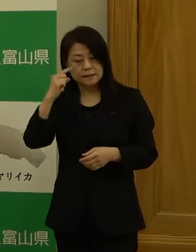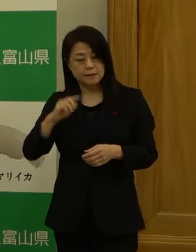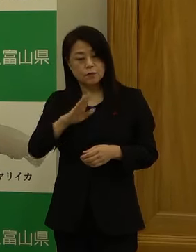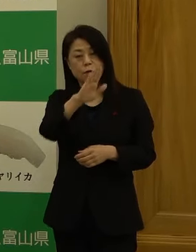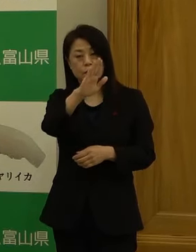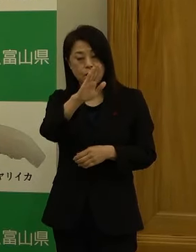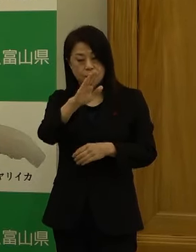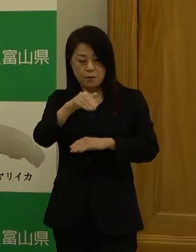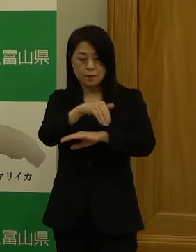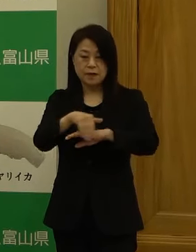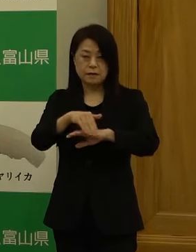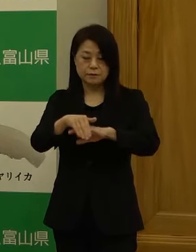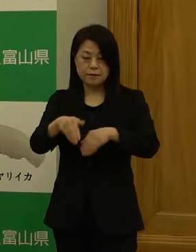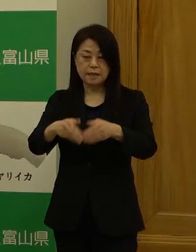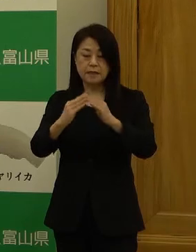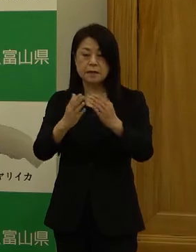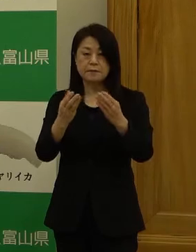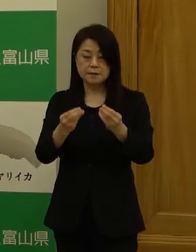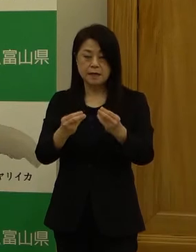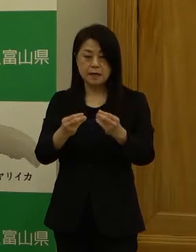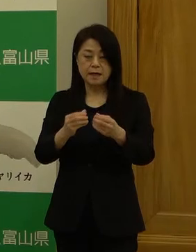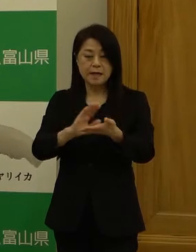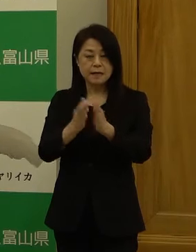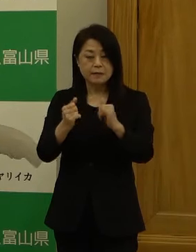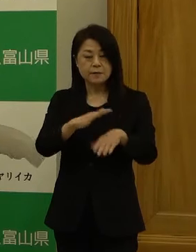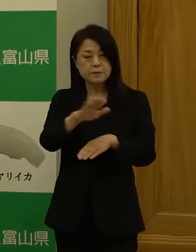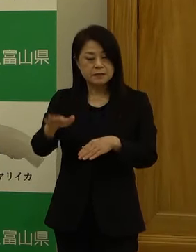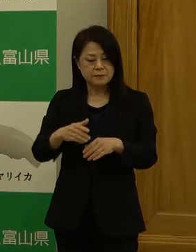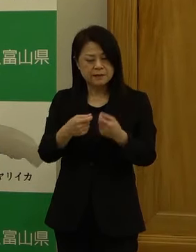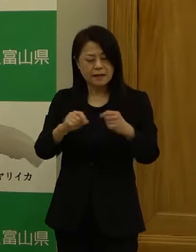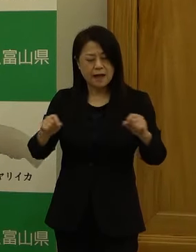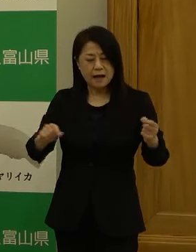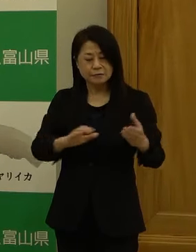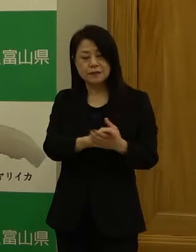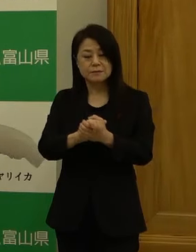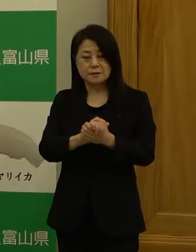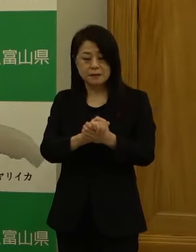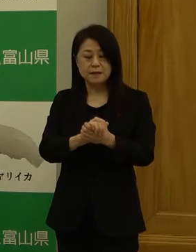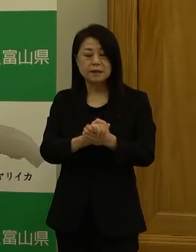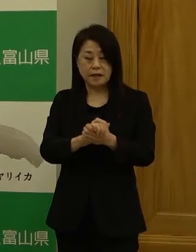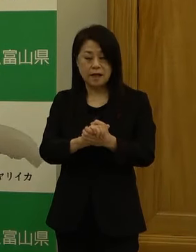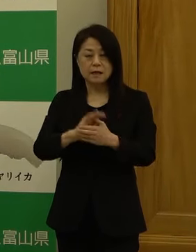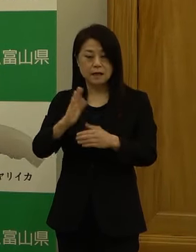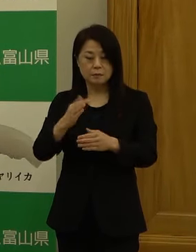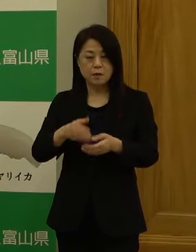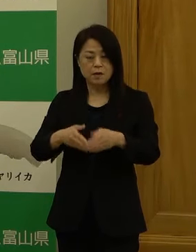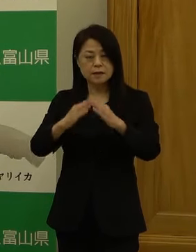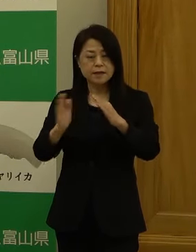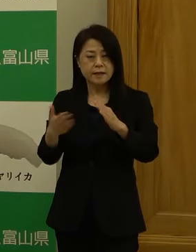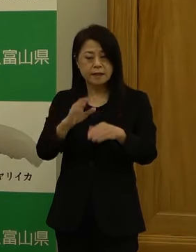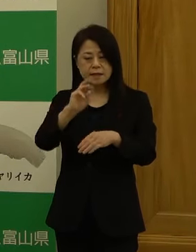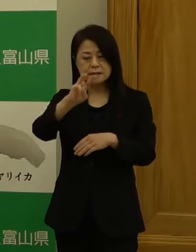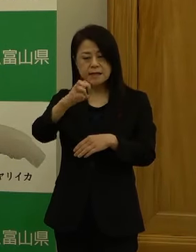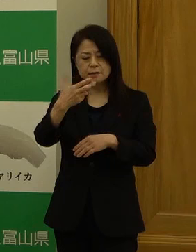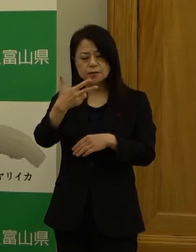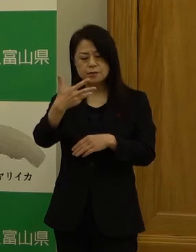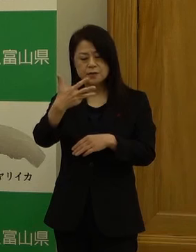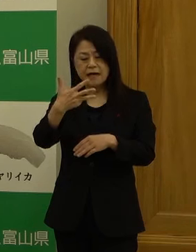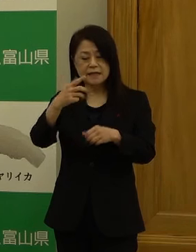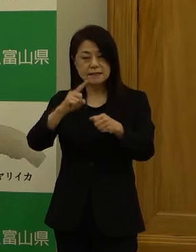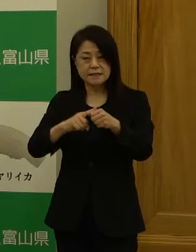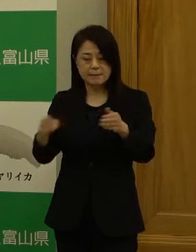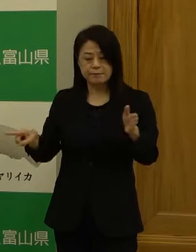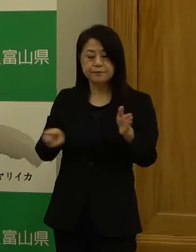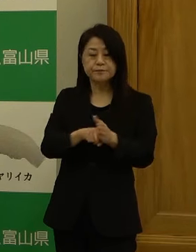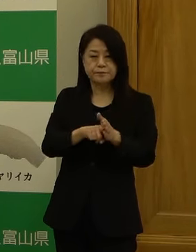に建設されました。長く県民の皆様に愛されてきた施設ですが、建設から38年が経過し、施